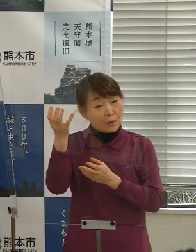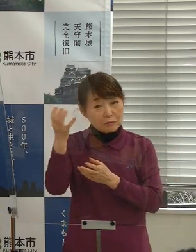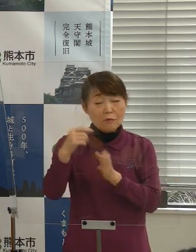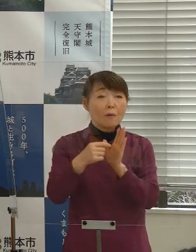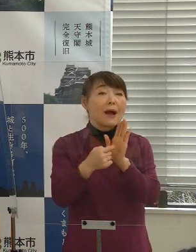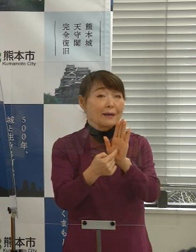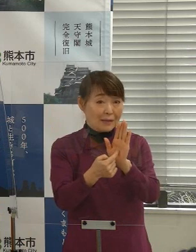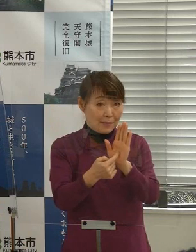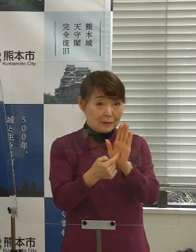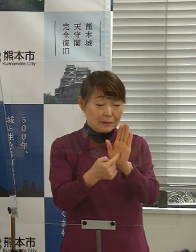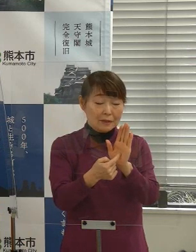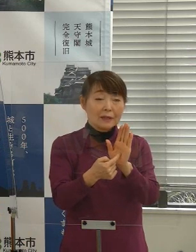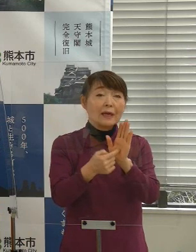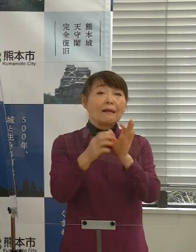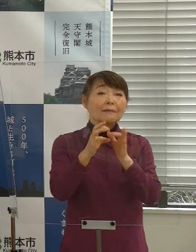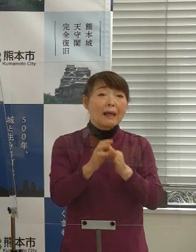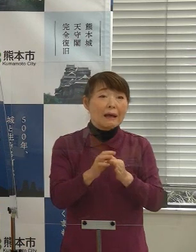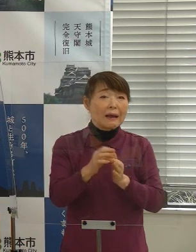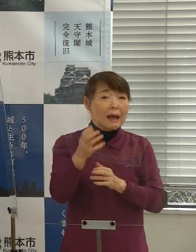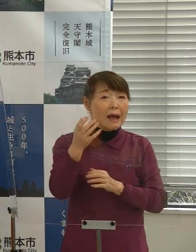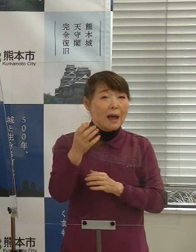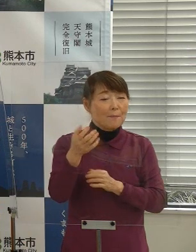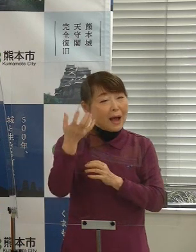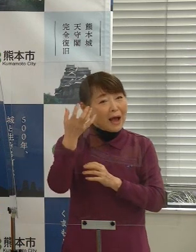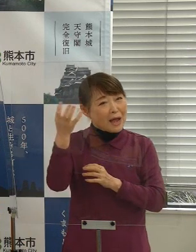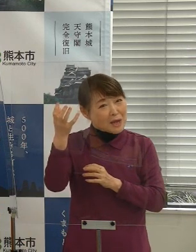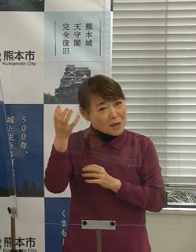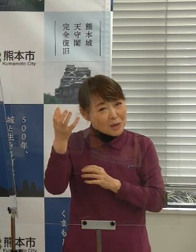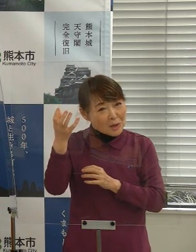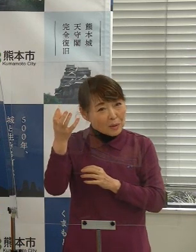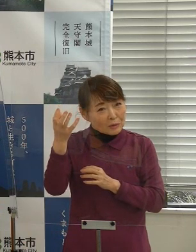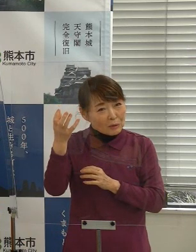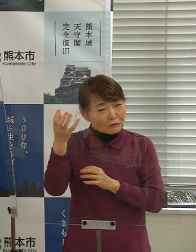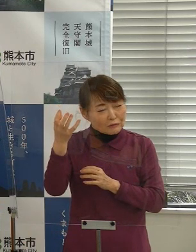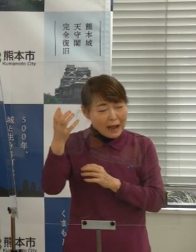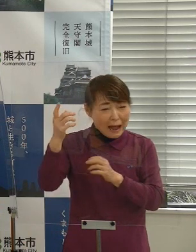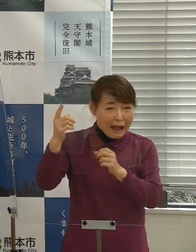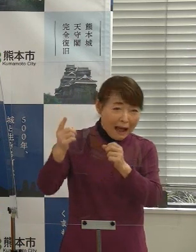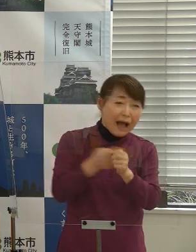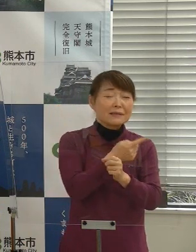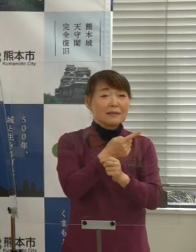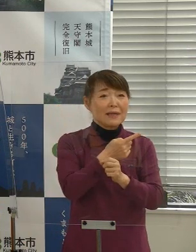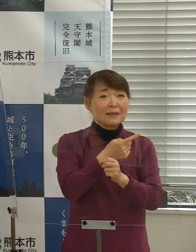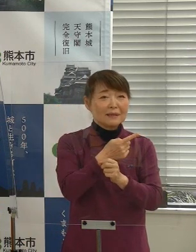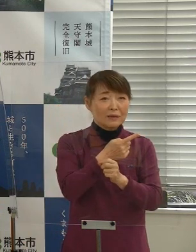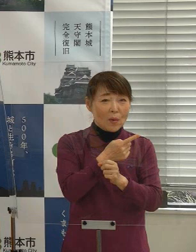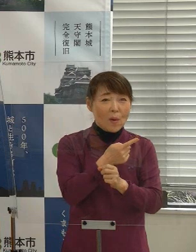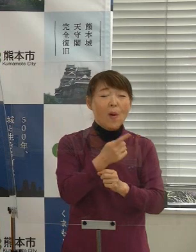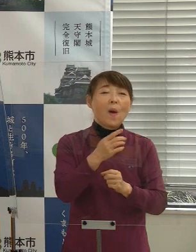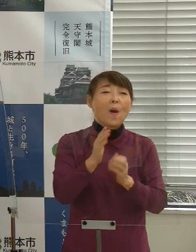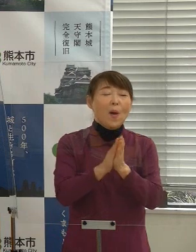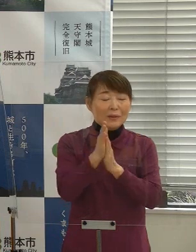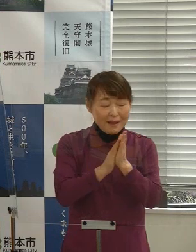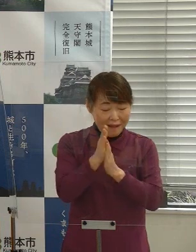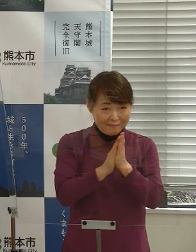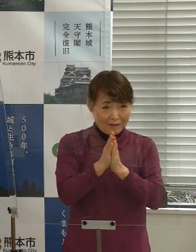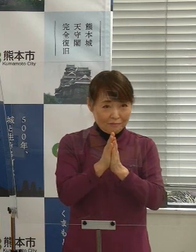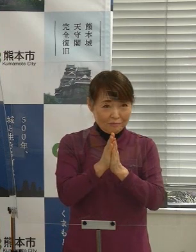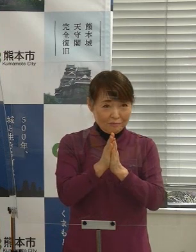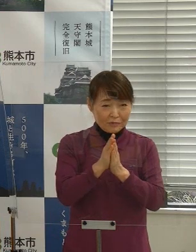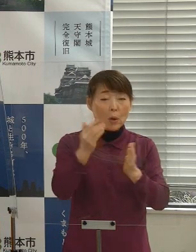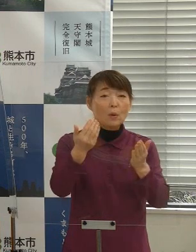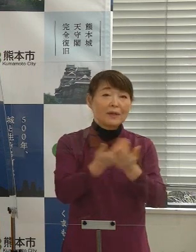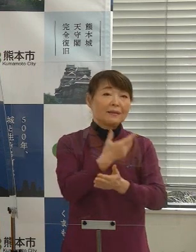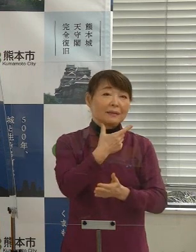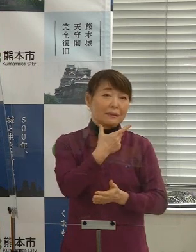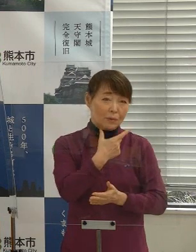あ、今後予測が外れることを私は強く願っていますし、そうなってほしいなというふうに思っています。